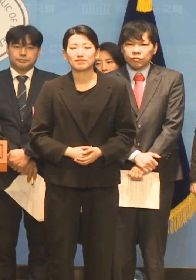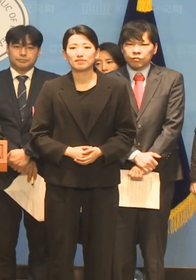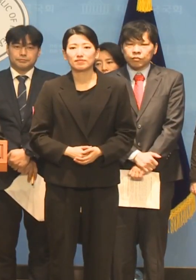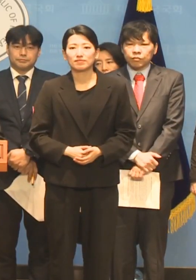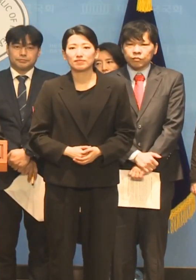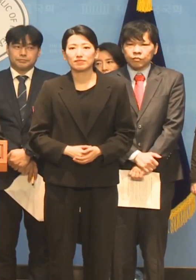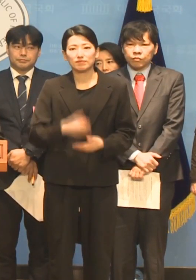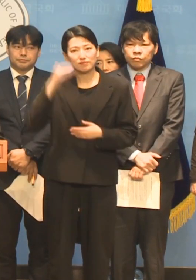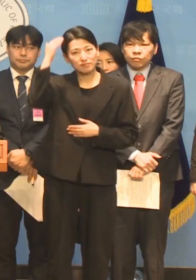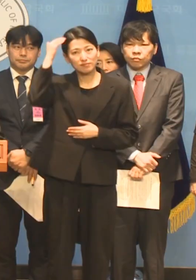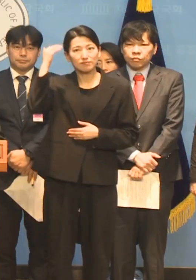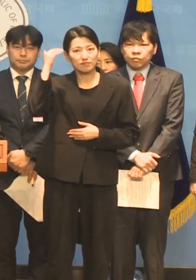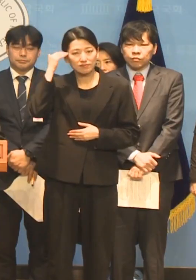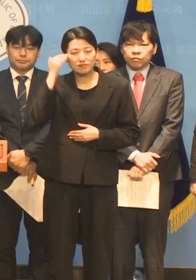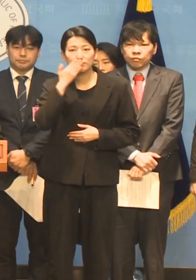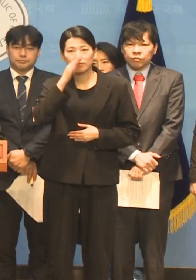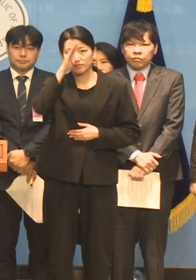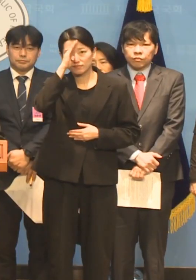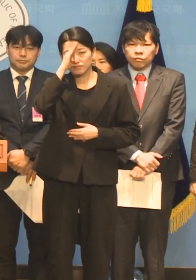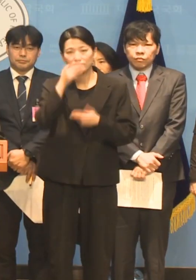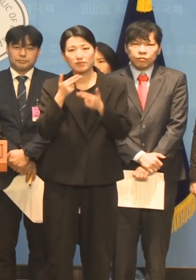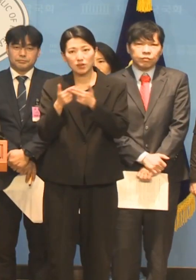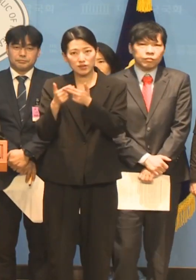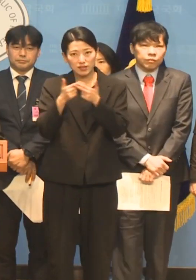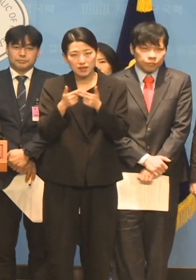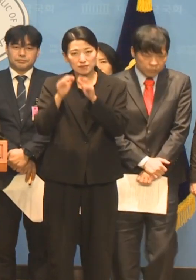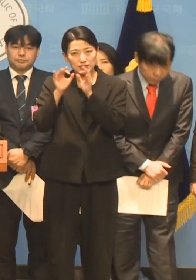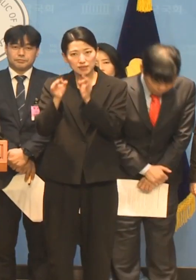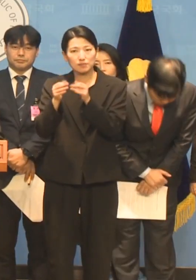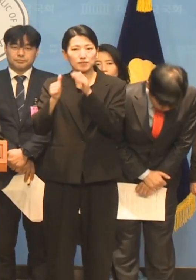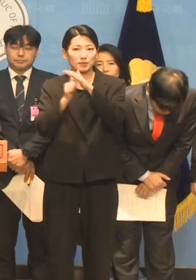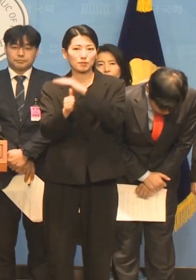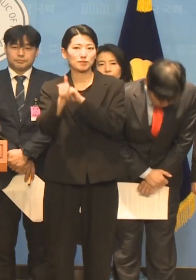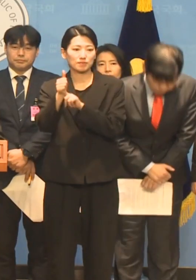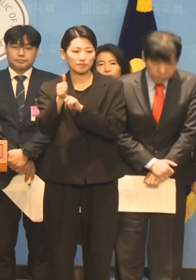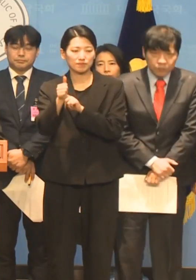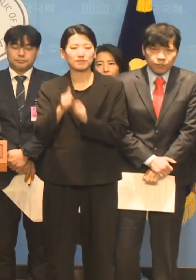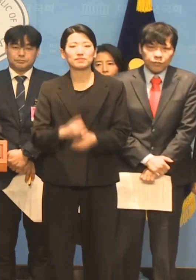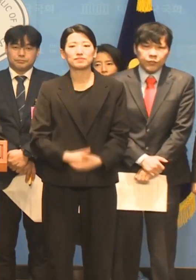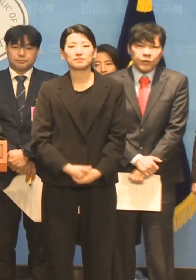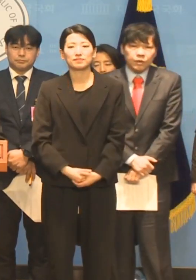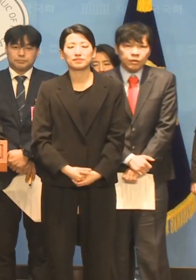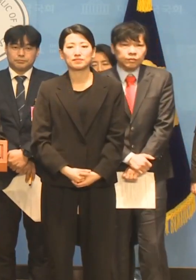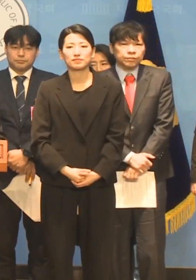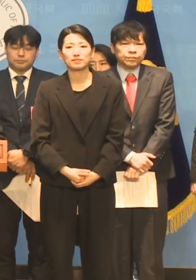다음은 대한당뇨병연합 김광훈 대표이사님 자리하셨습니다.